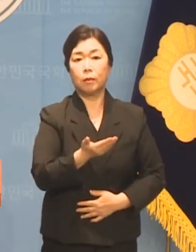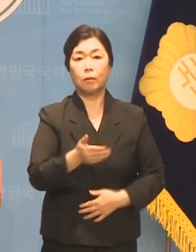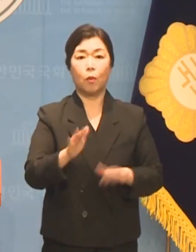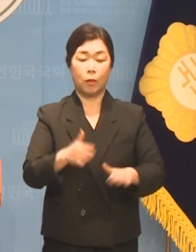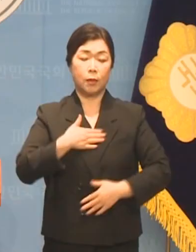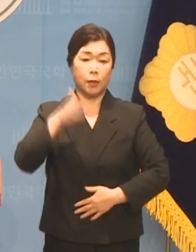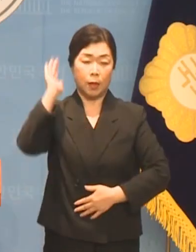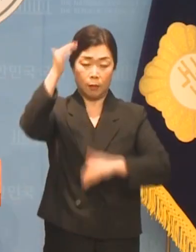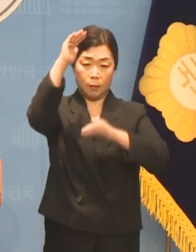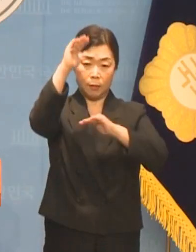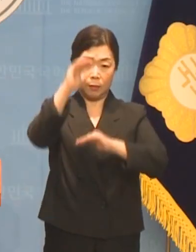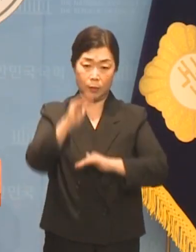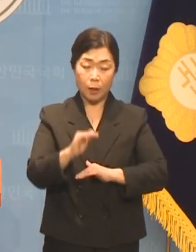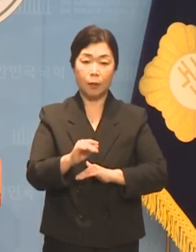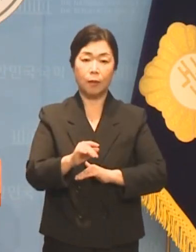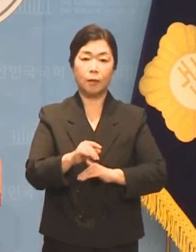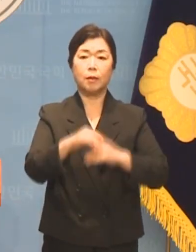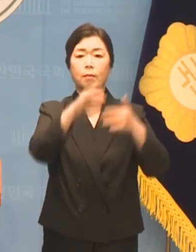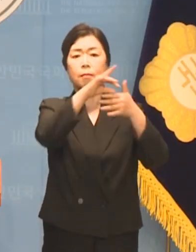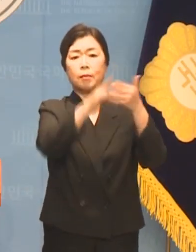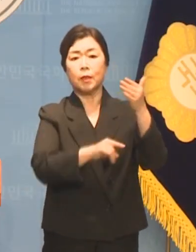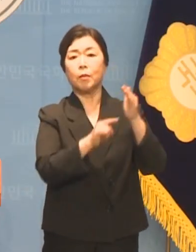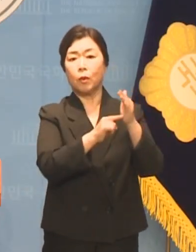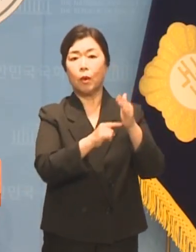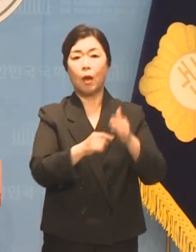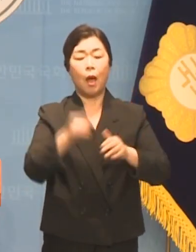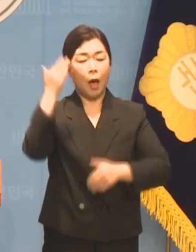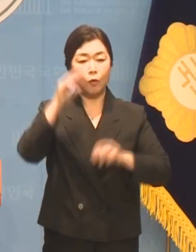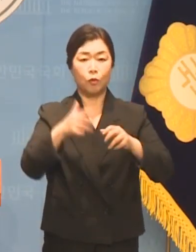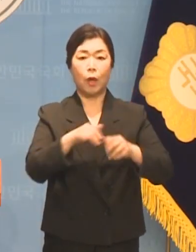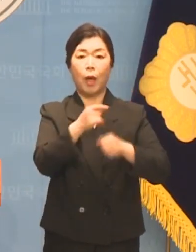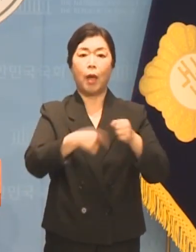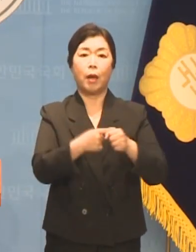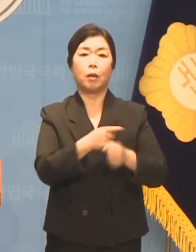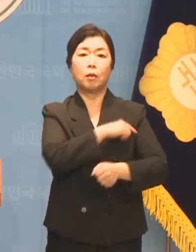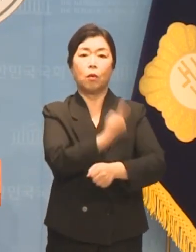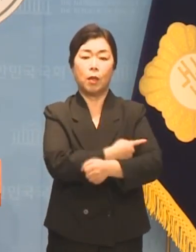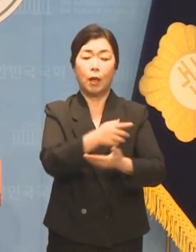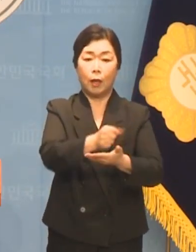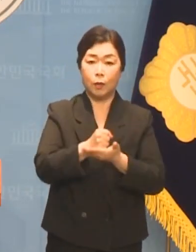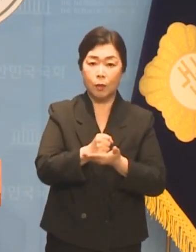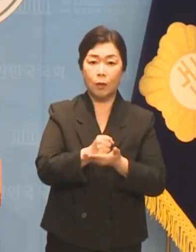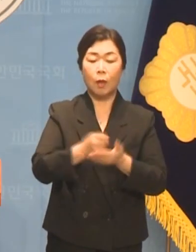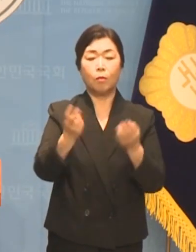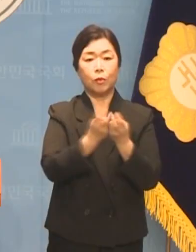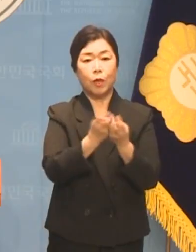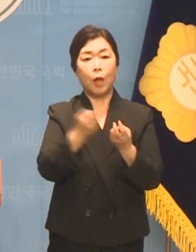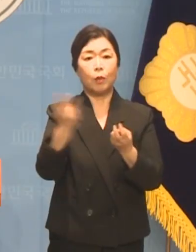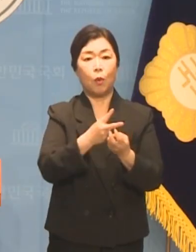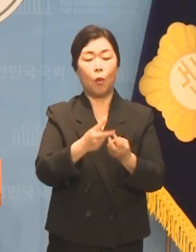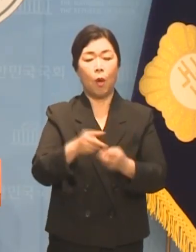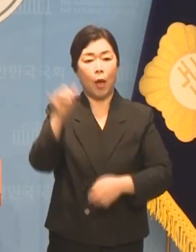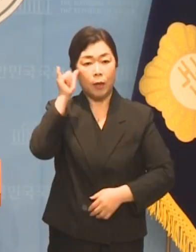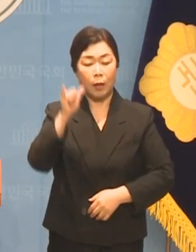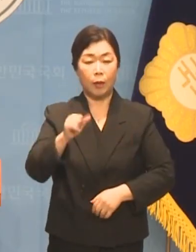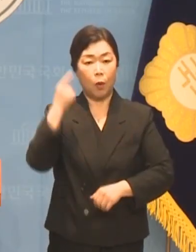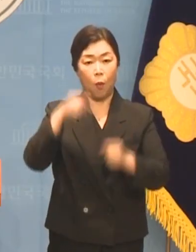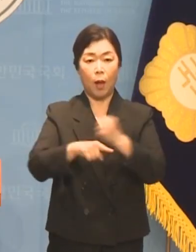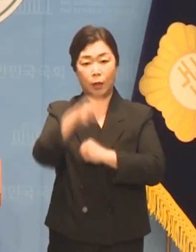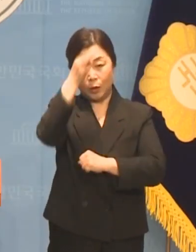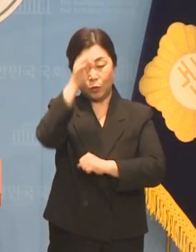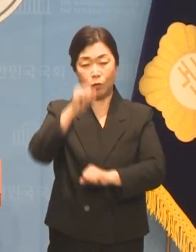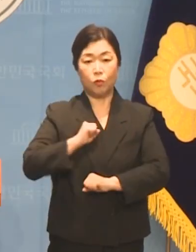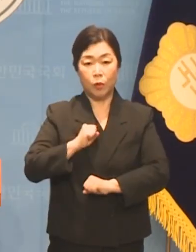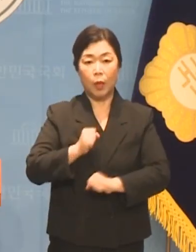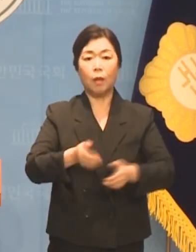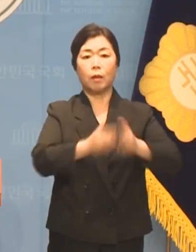제가 말씀드린 대한민국 핵주권 확보에서부터 AI 과학기술 강군 육성, 국익